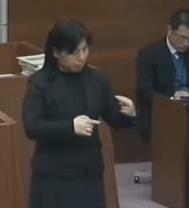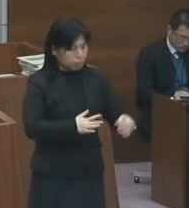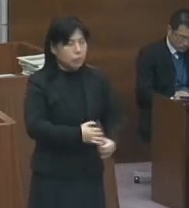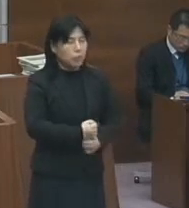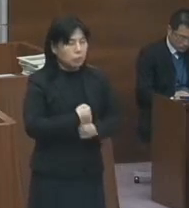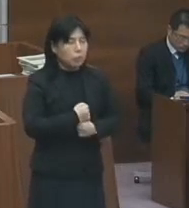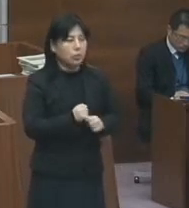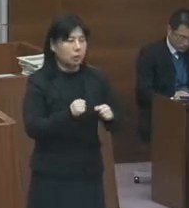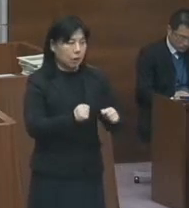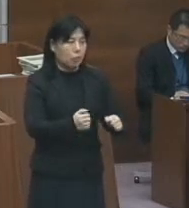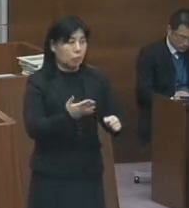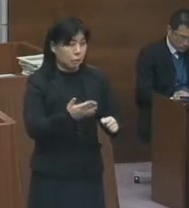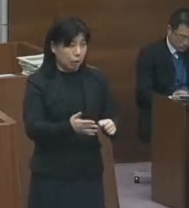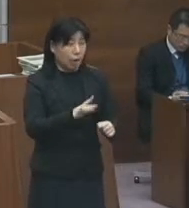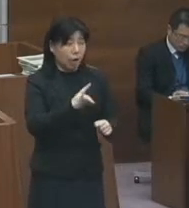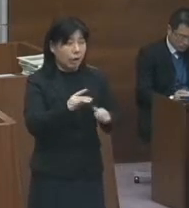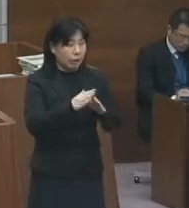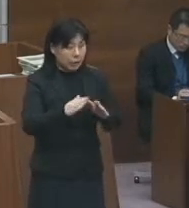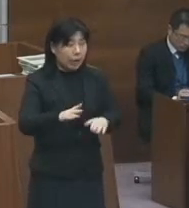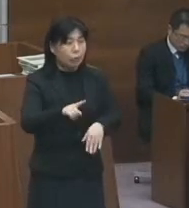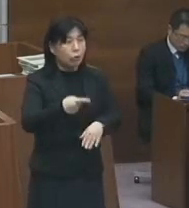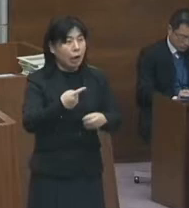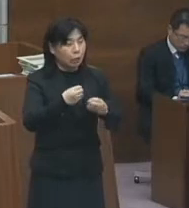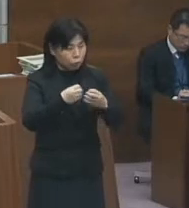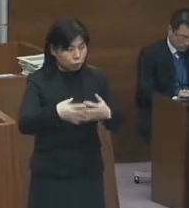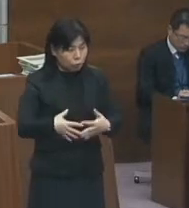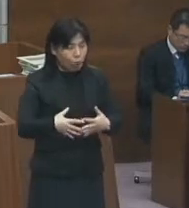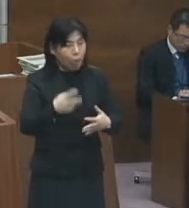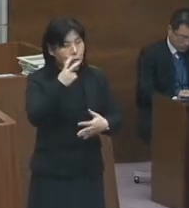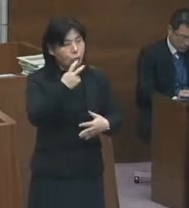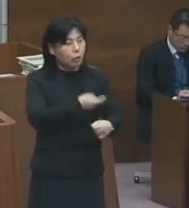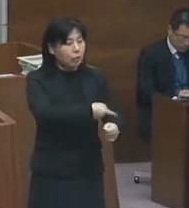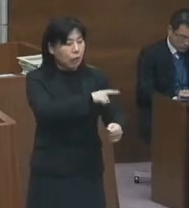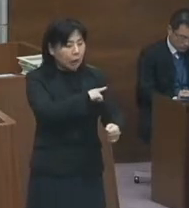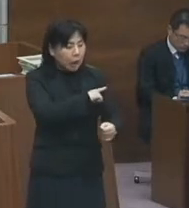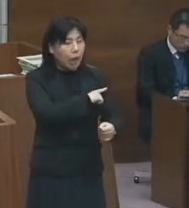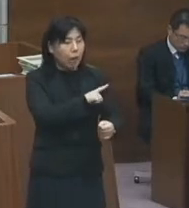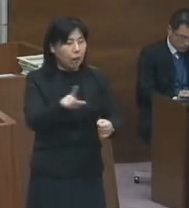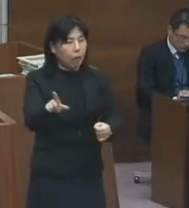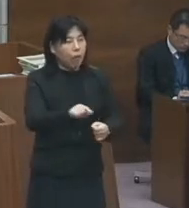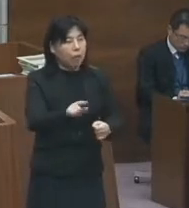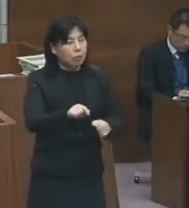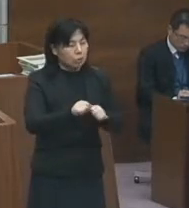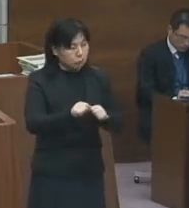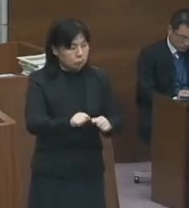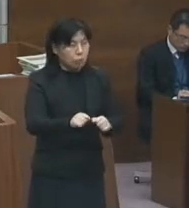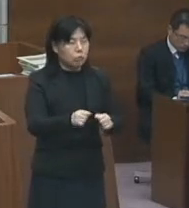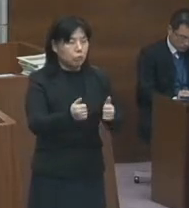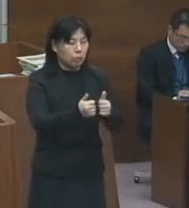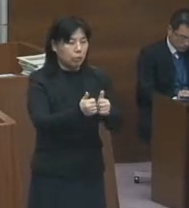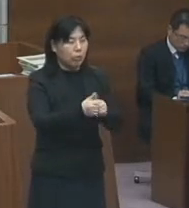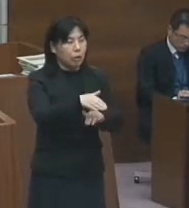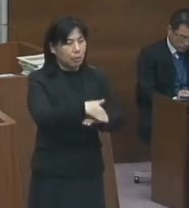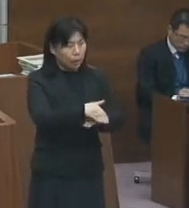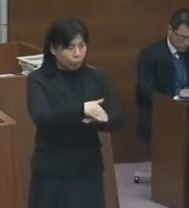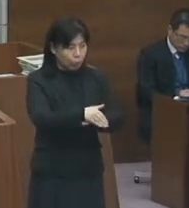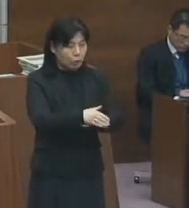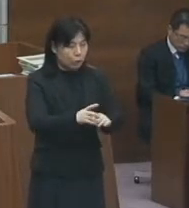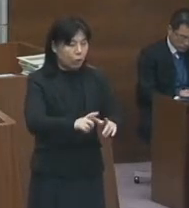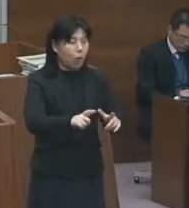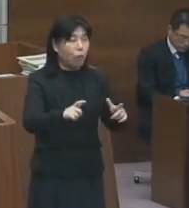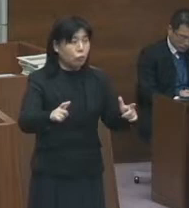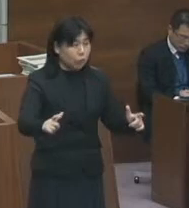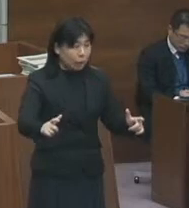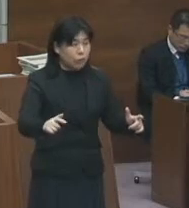会の百条調査権を活用するなど、相談できる窓口等を増やす取り組みが必要と考えます